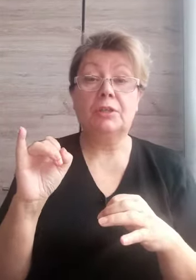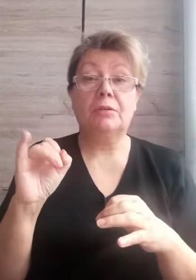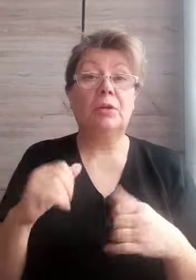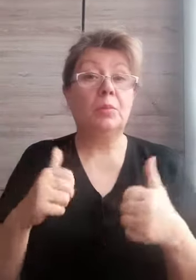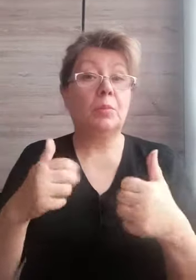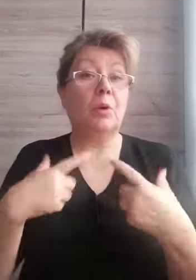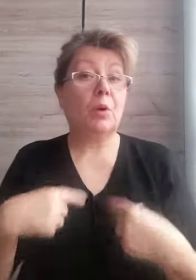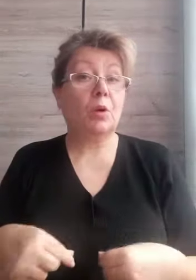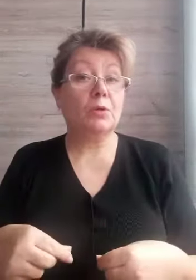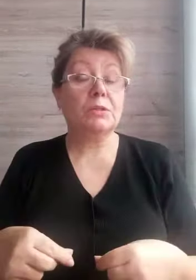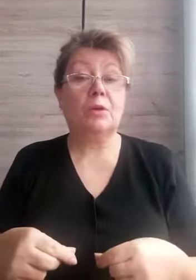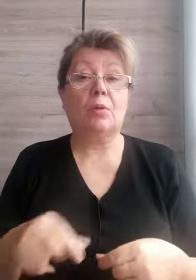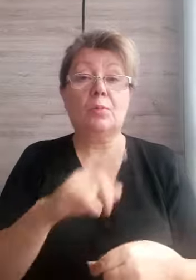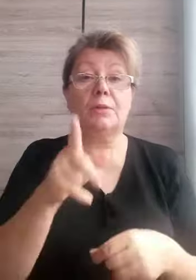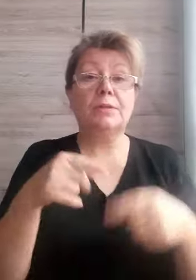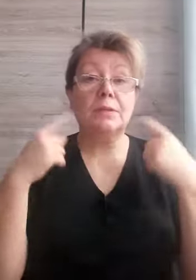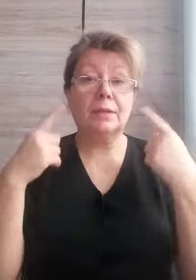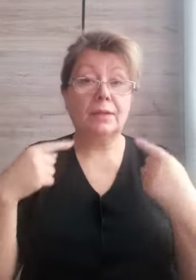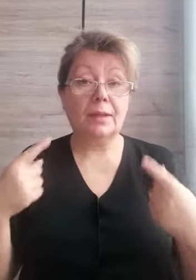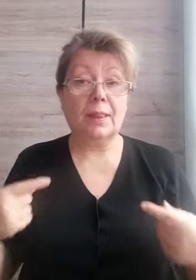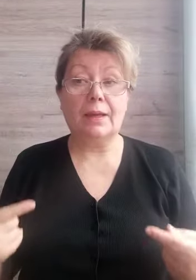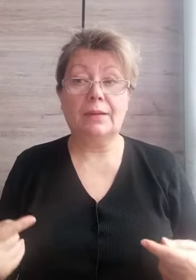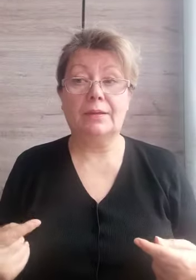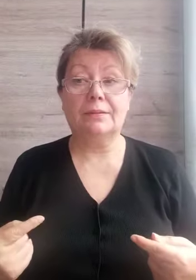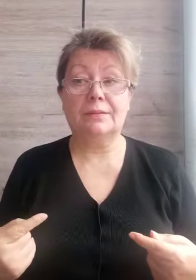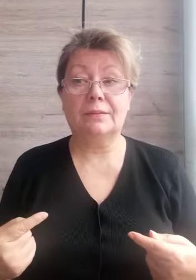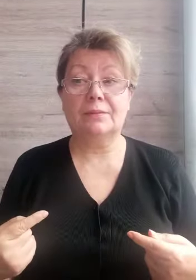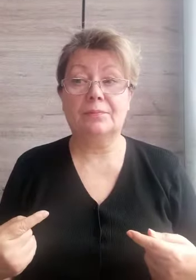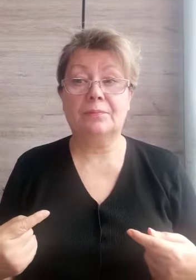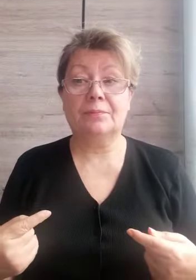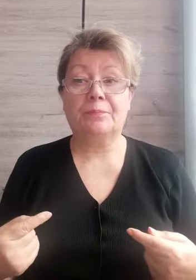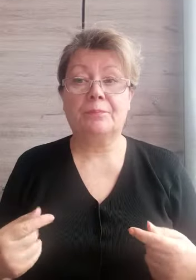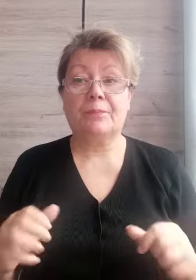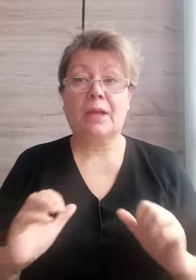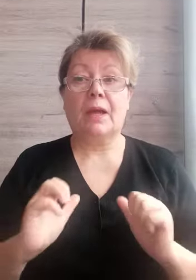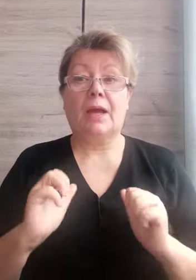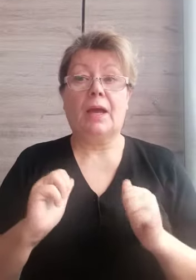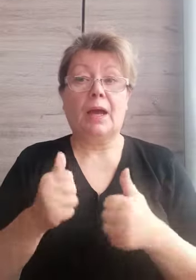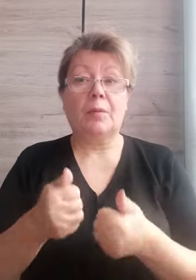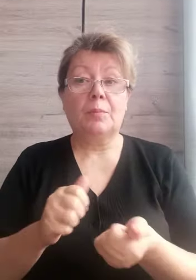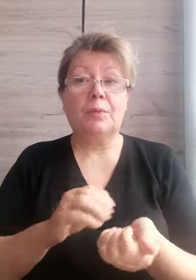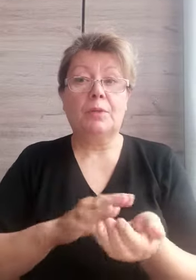osób bez regencyj. Aby